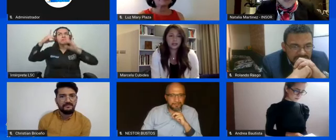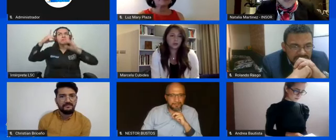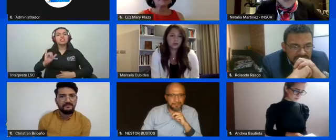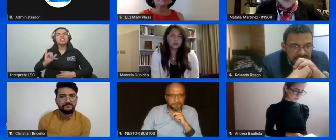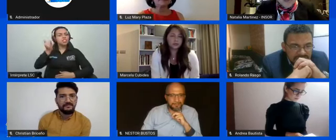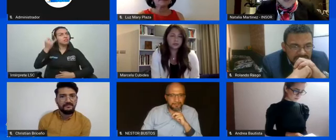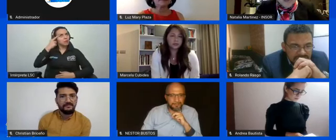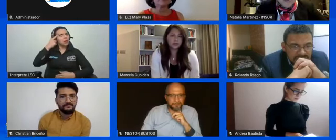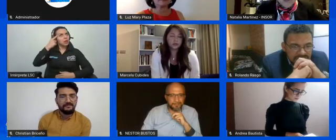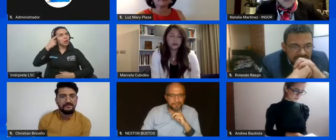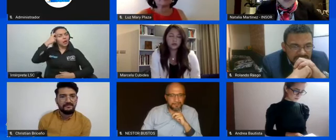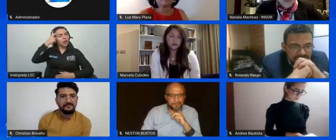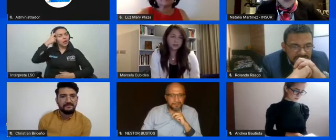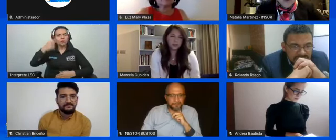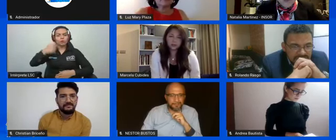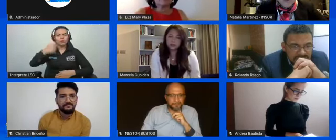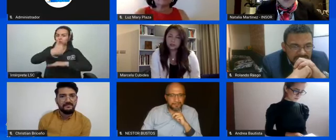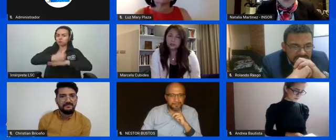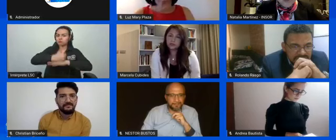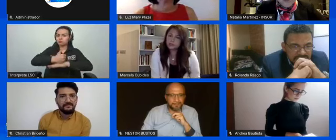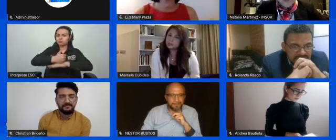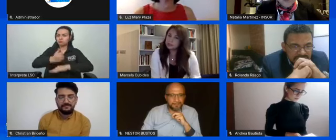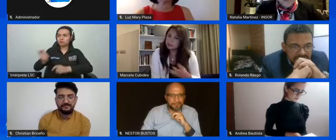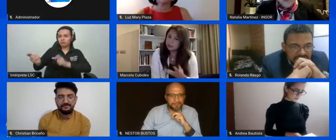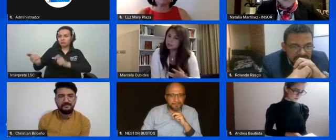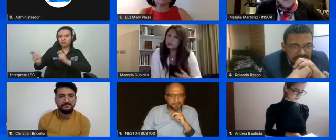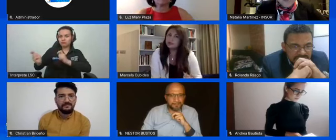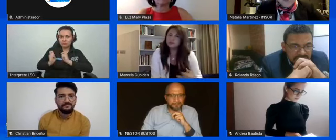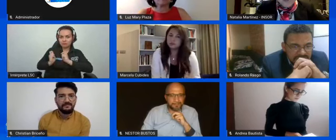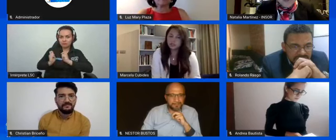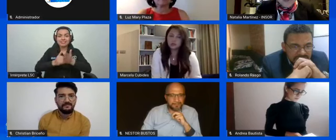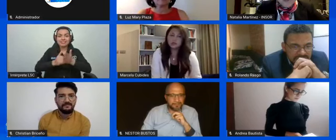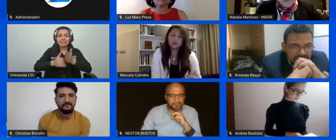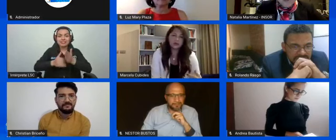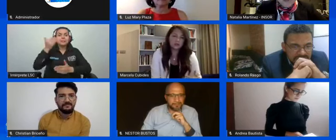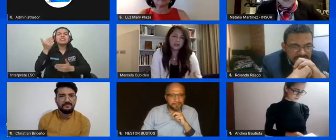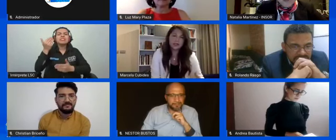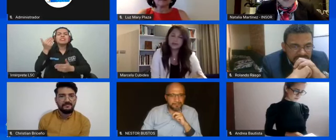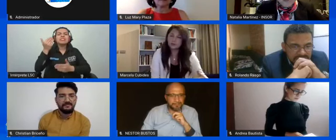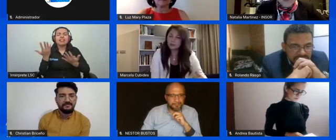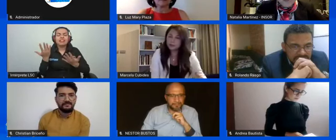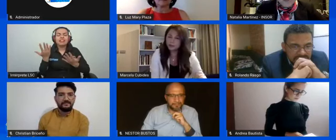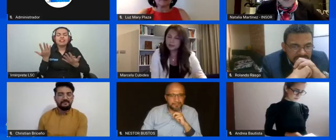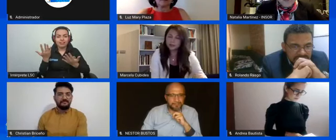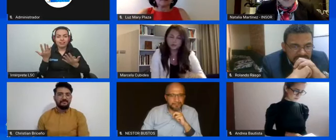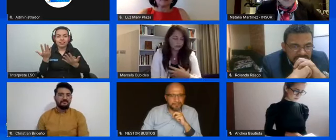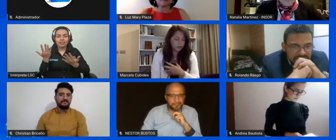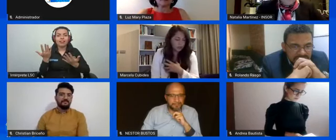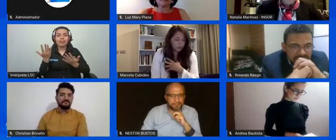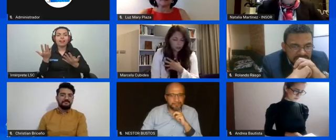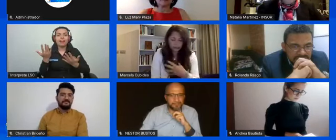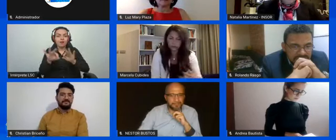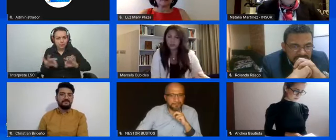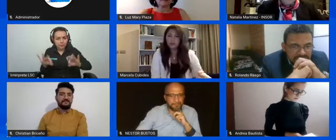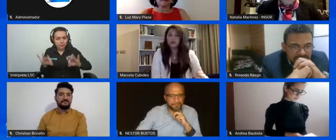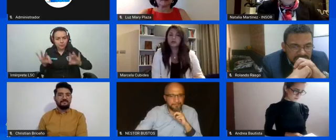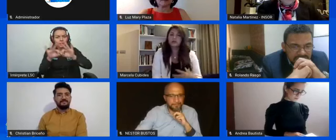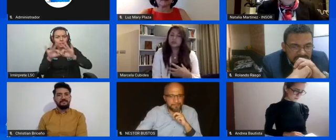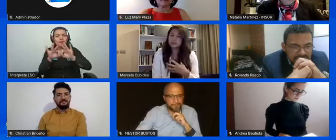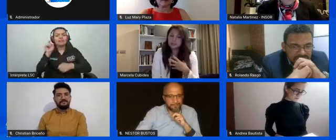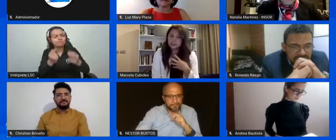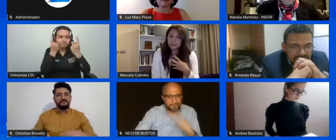que arrancó justamente con ese rol de entenderlos, de escucharlos a la comunidad, a los papás. Hicimos un montón